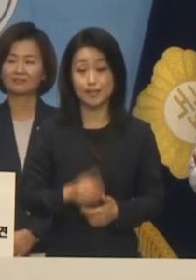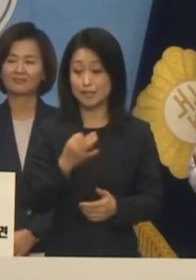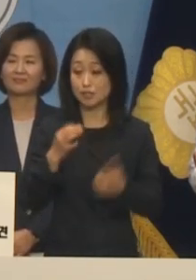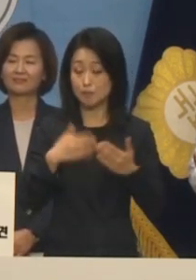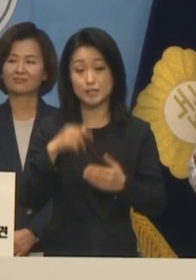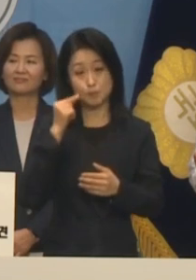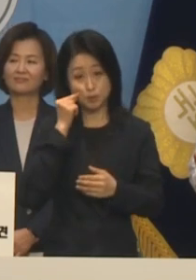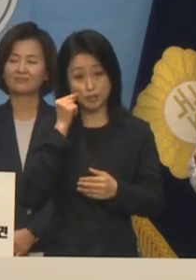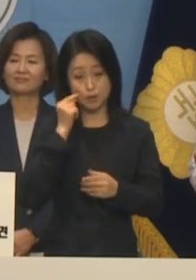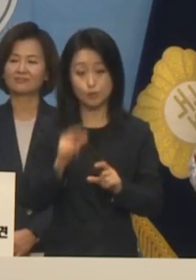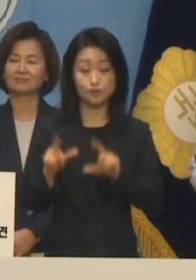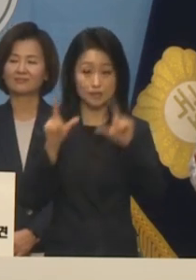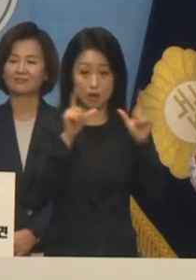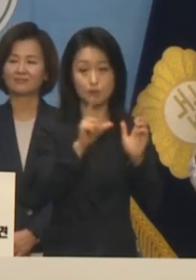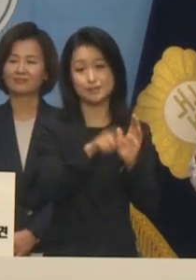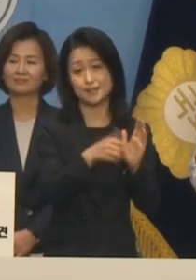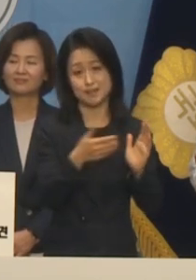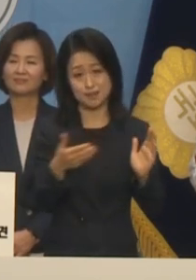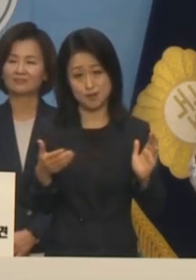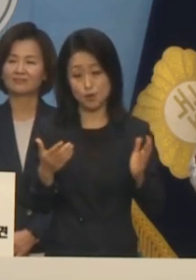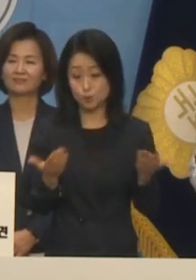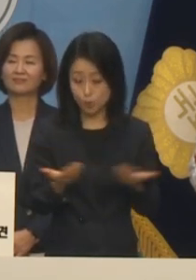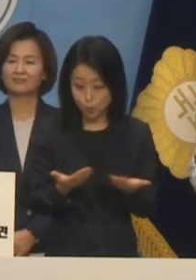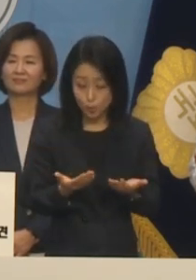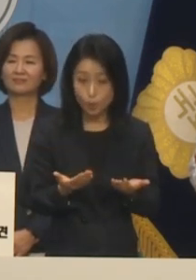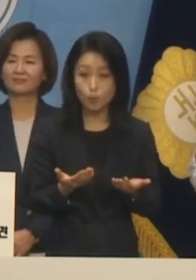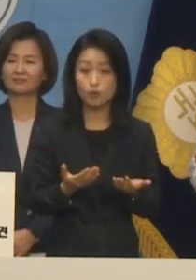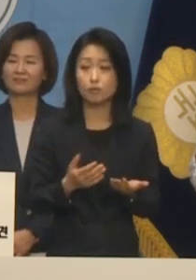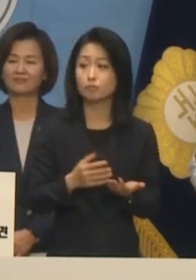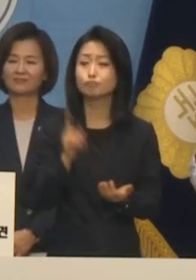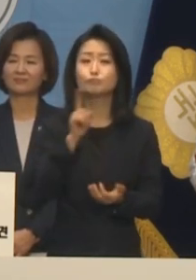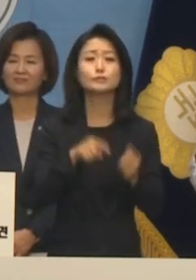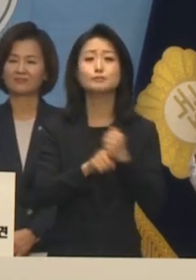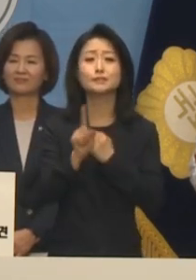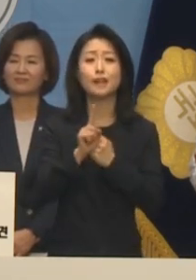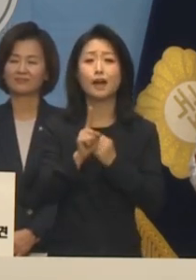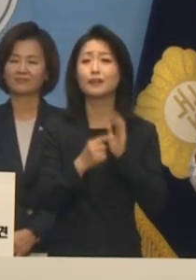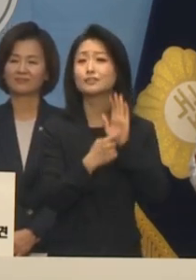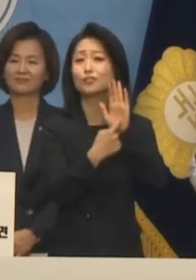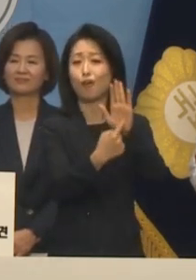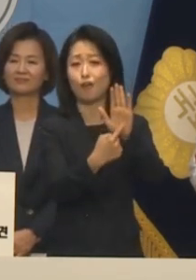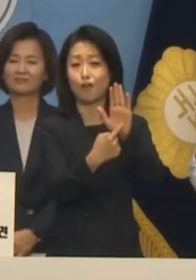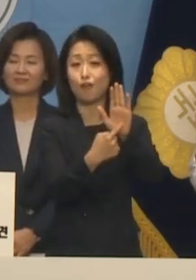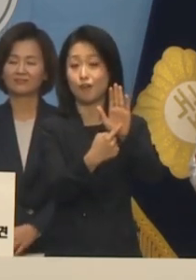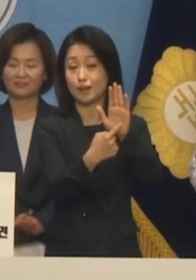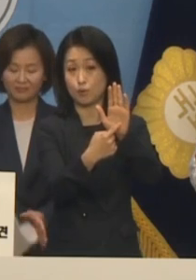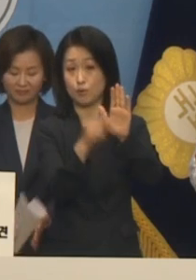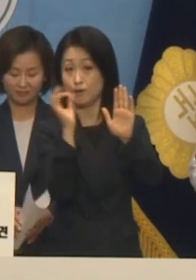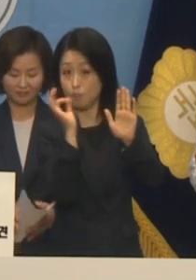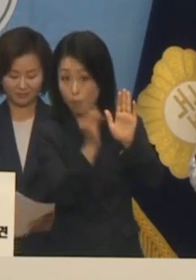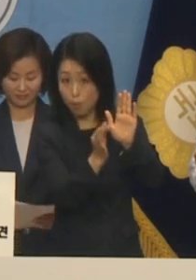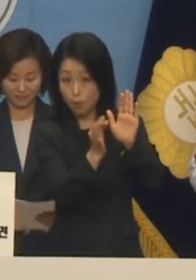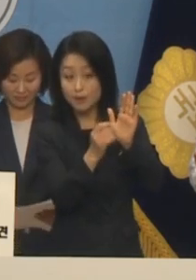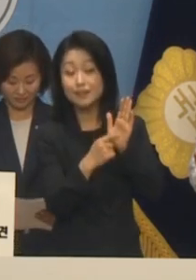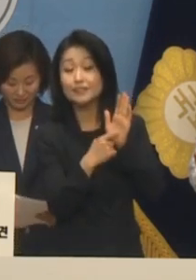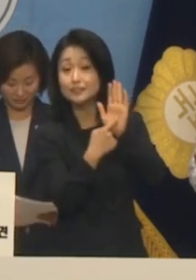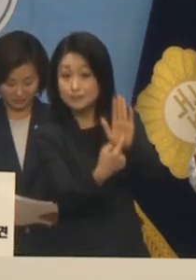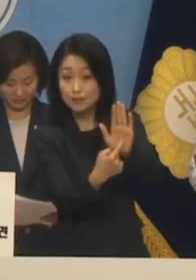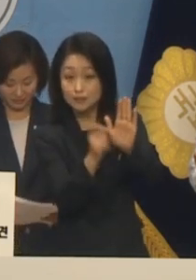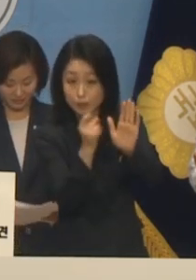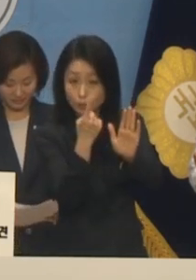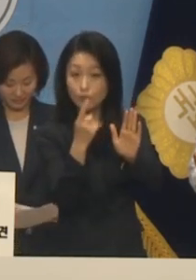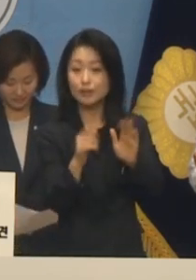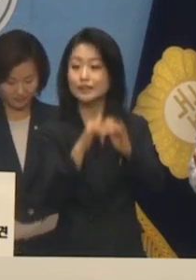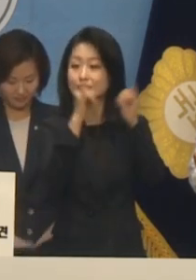인정받지 못하고 지내온 세월은 우리의 노동이 어떤 의미가 있는지 드러내는 과정이기도 했고 이러한 드러내기는